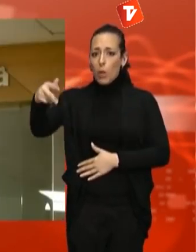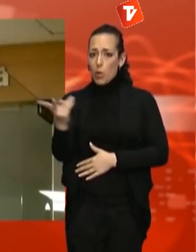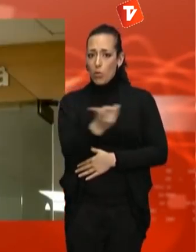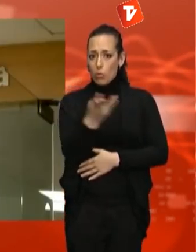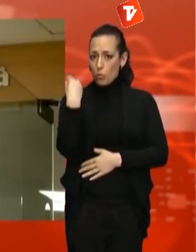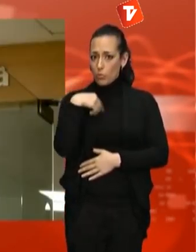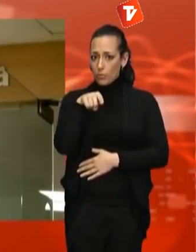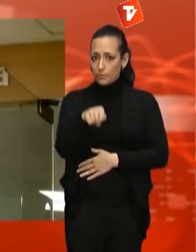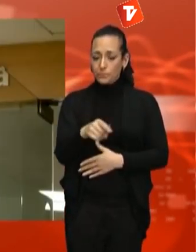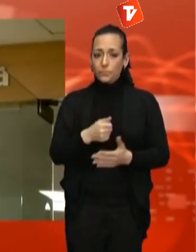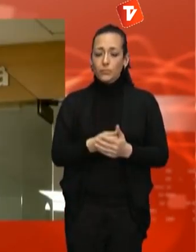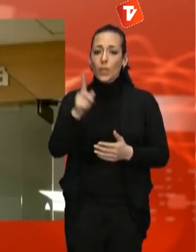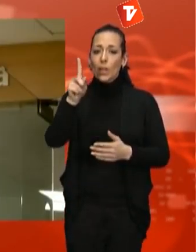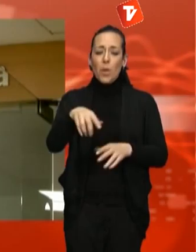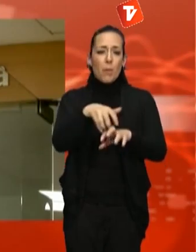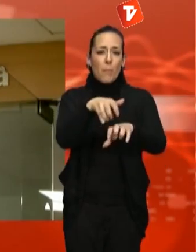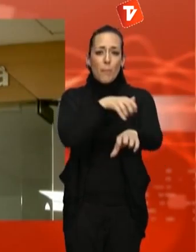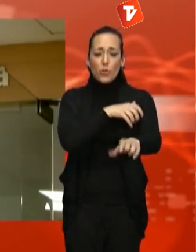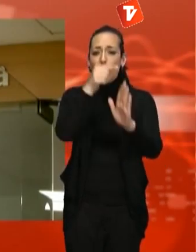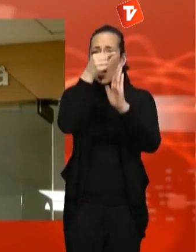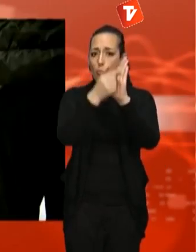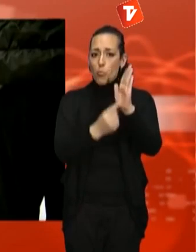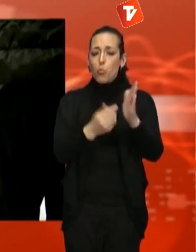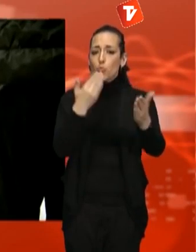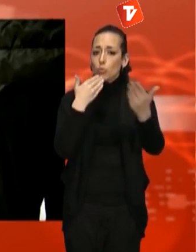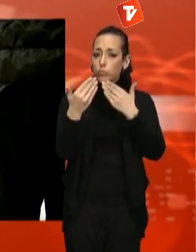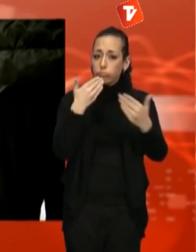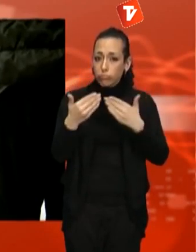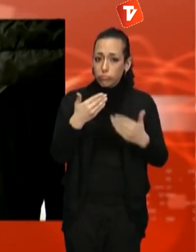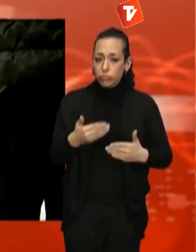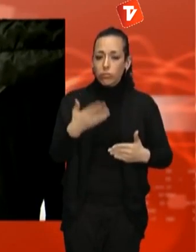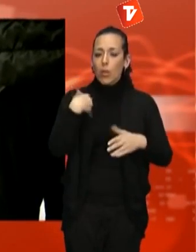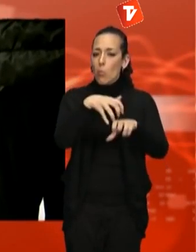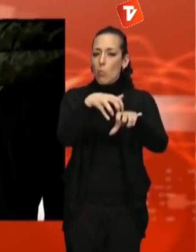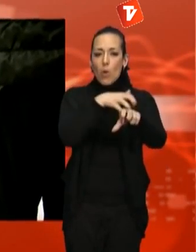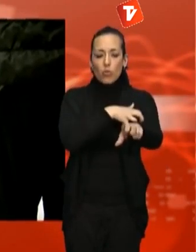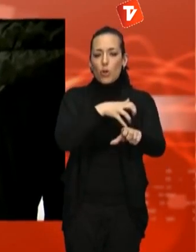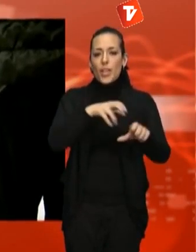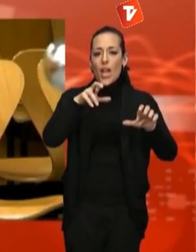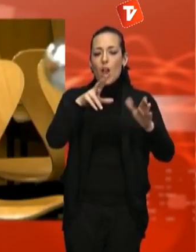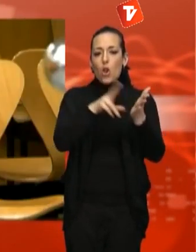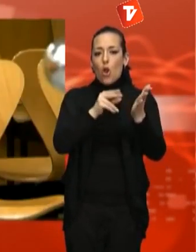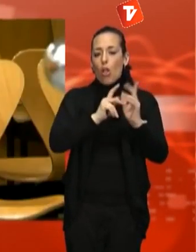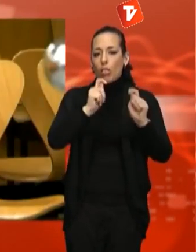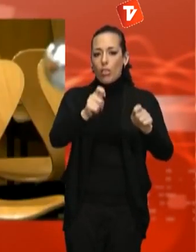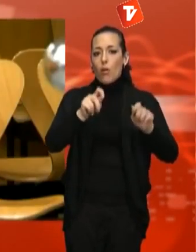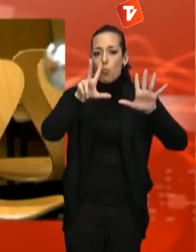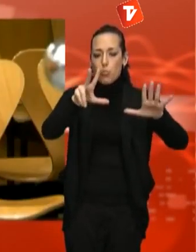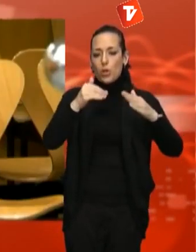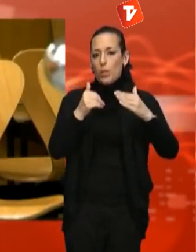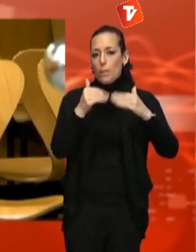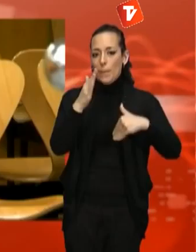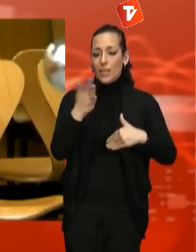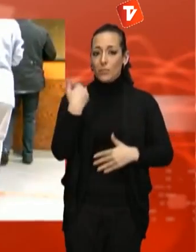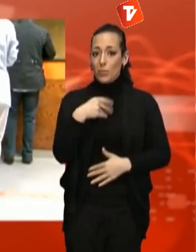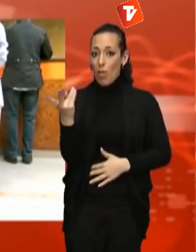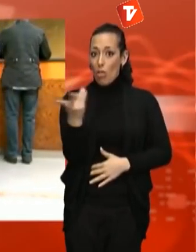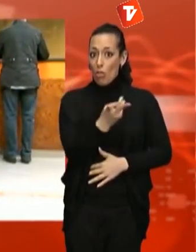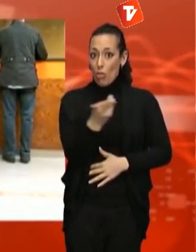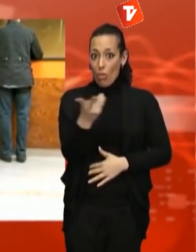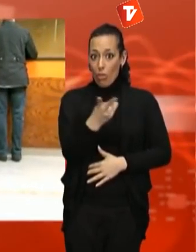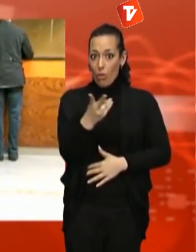'enquesta, la majoria aconsegueixen una puntuació superior a 8. Tant en el cas de Mutua de Terrassa com de l'Hospital de Terrassa, la qualificació més alta